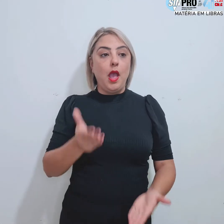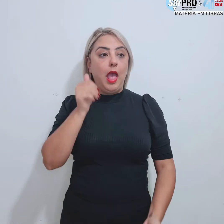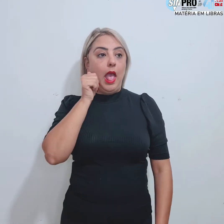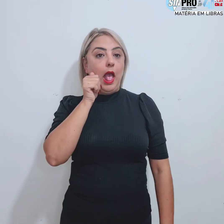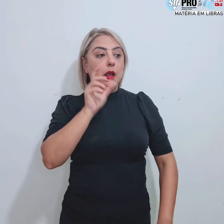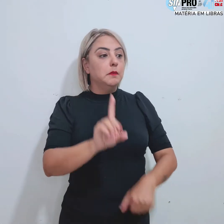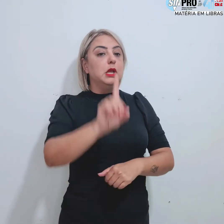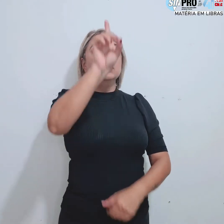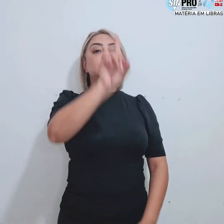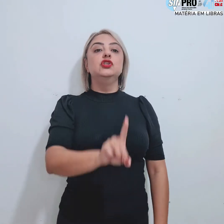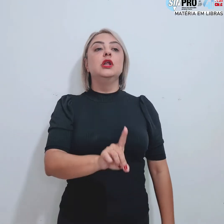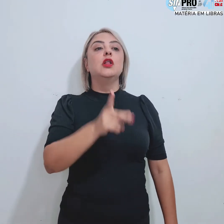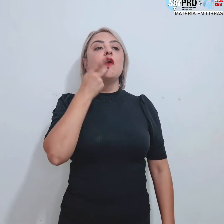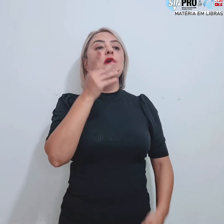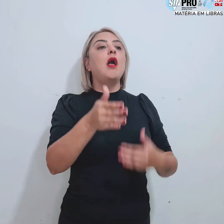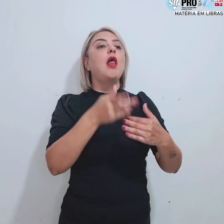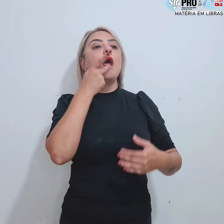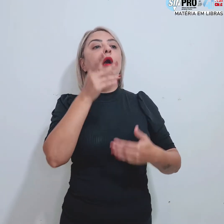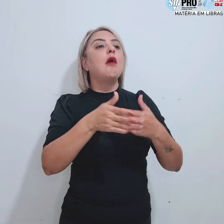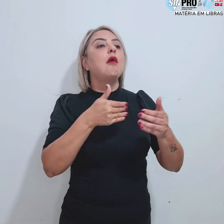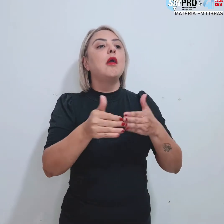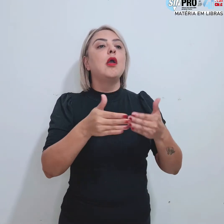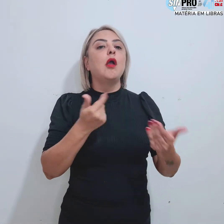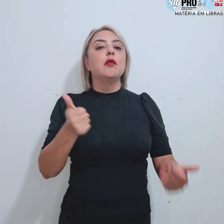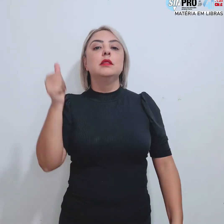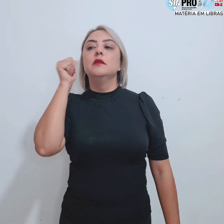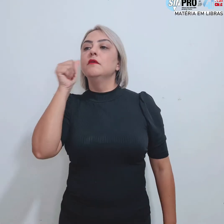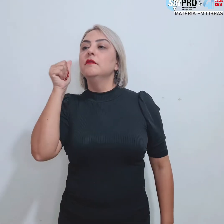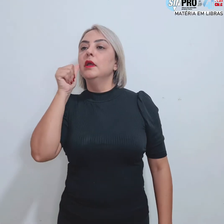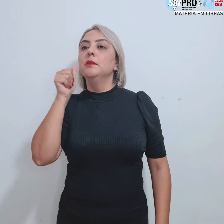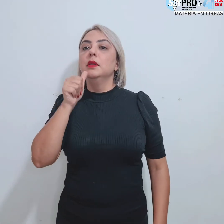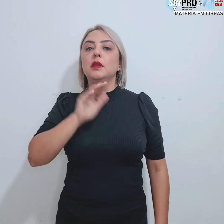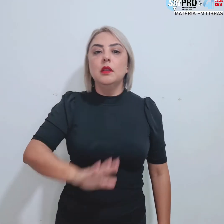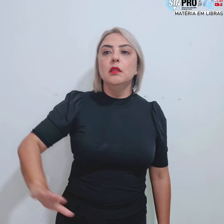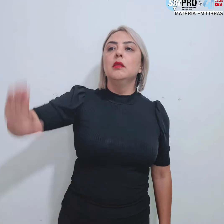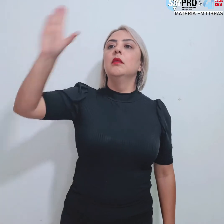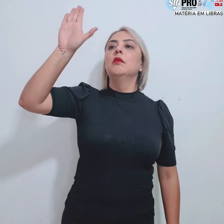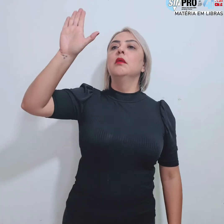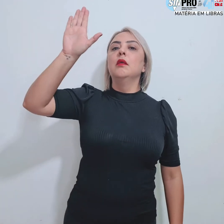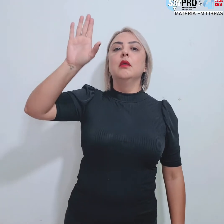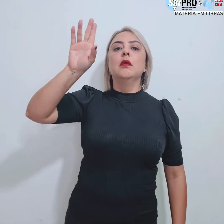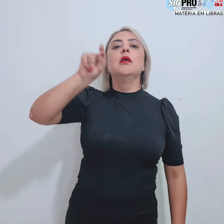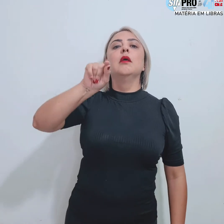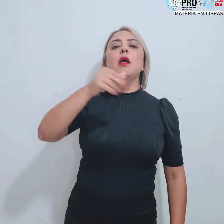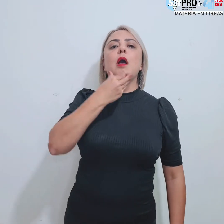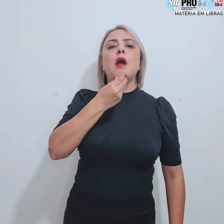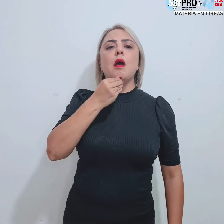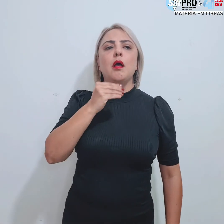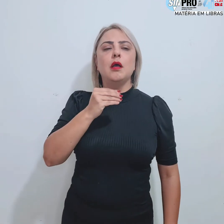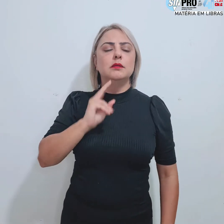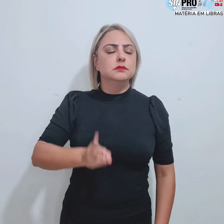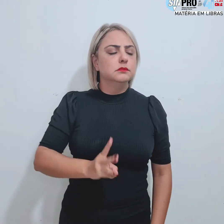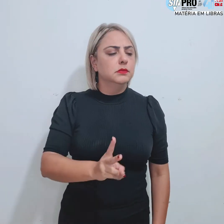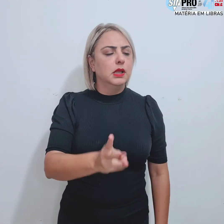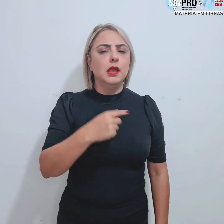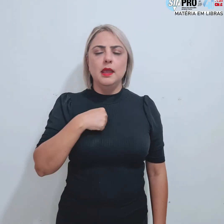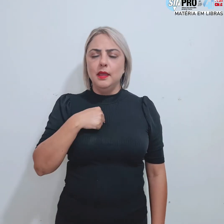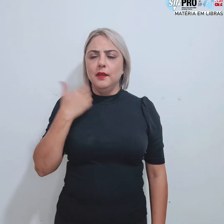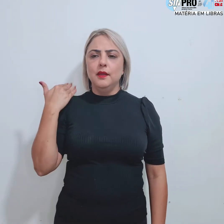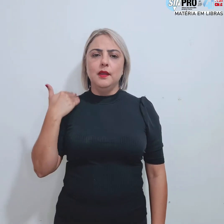a minha diretora falava qualquer coisa no feminino, eu logo corrigia. Na época, eu